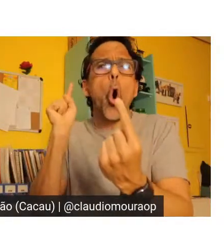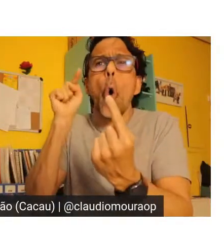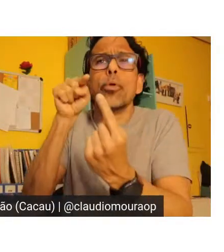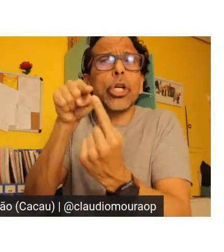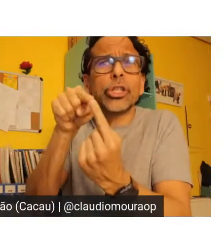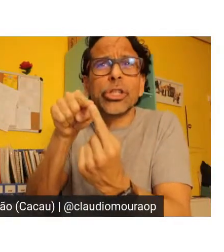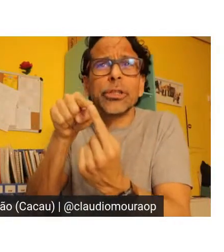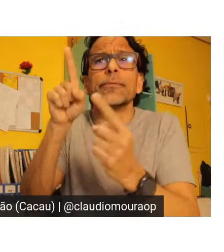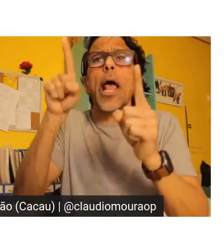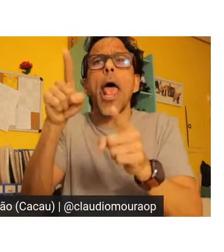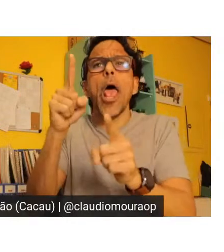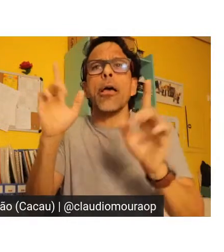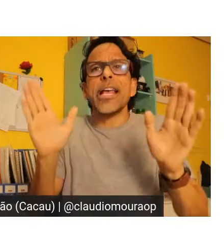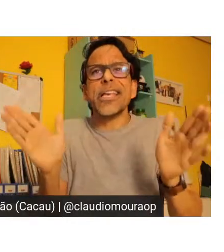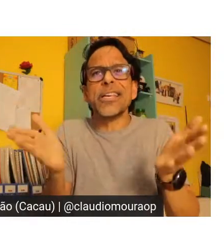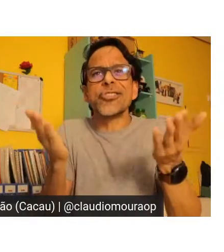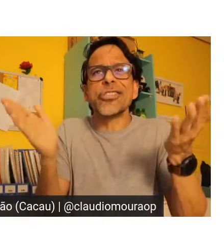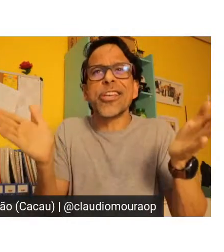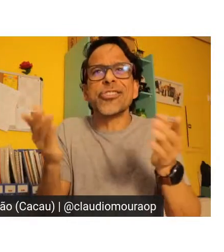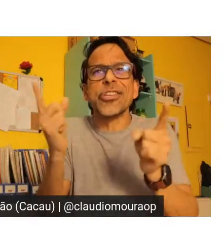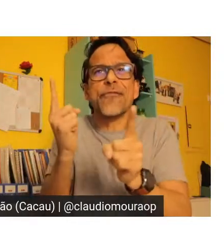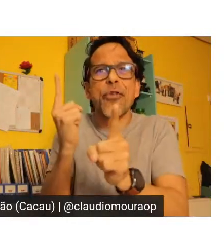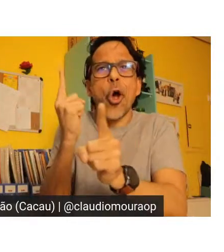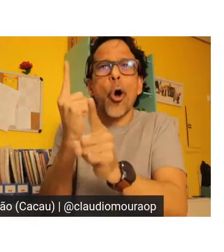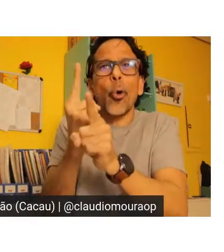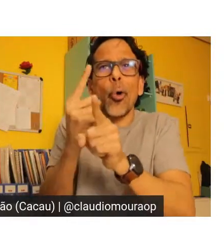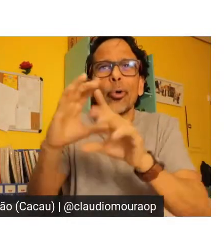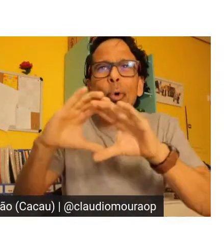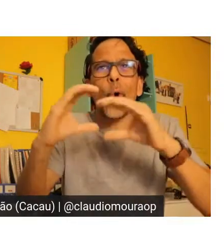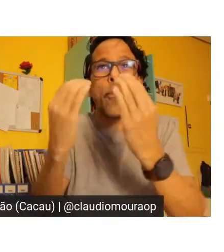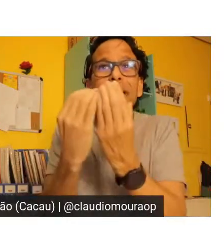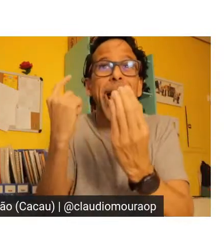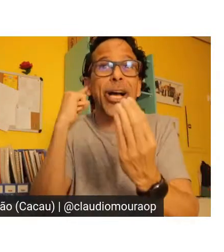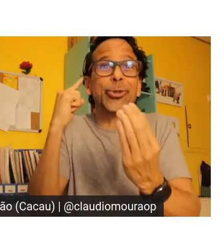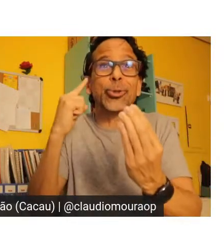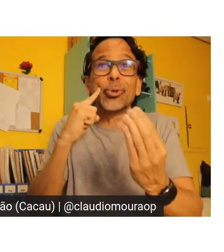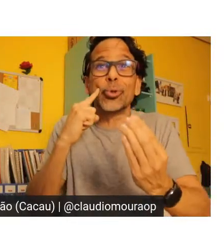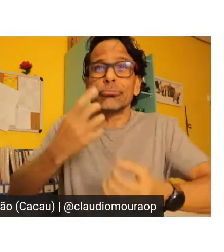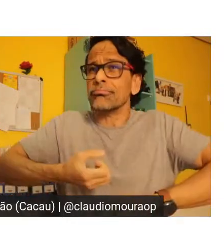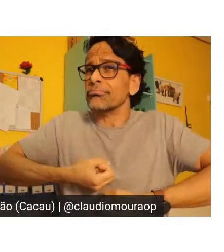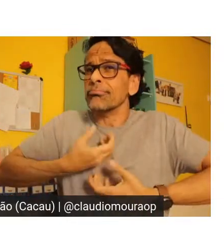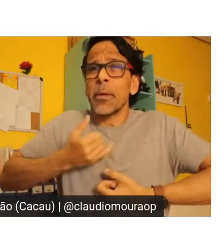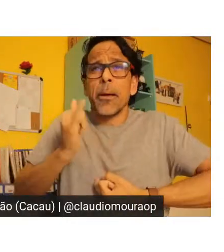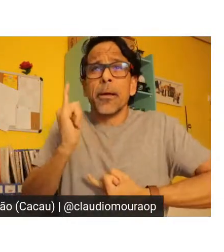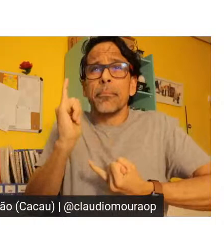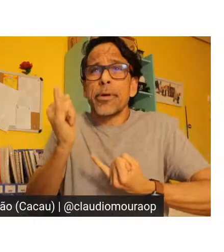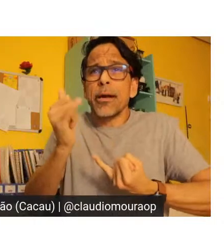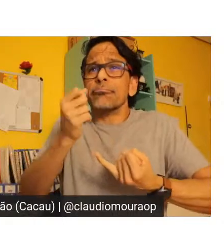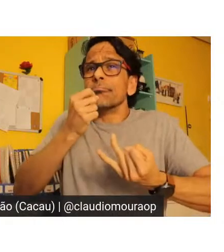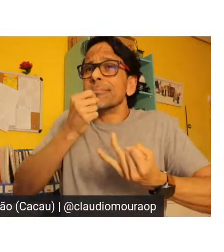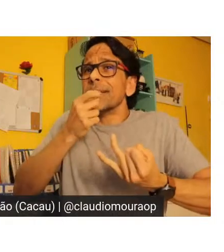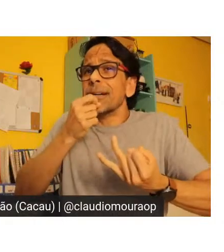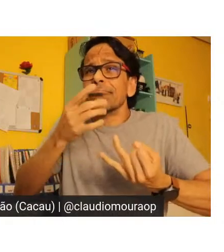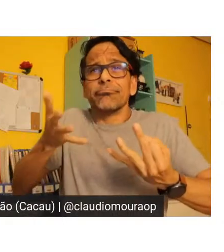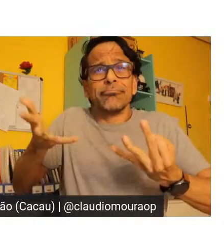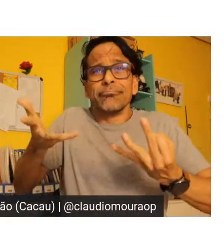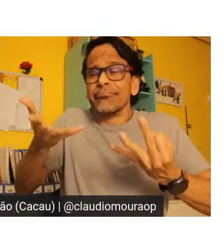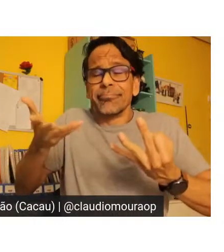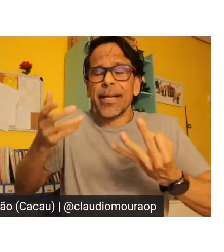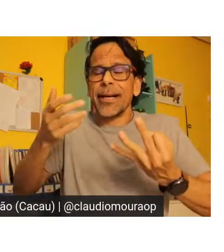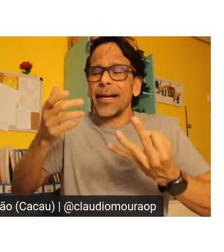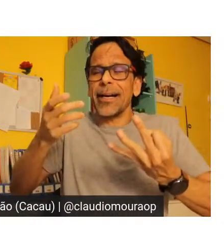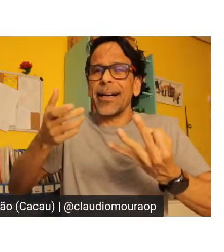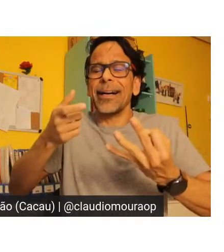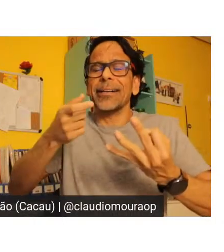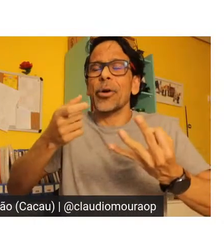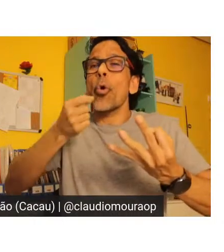projeto na o que eu desenvolvi não uso cujo objetivo é estimular o encontro da comunidade surda